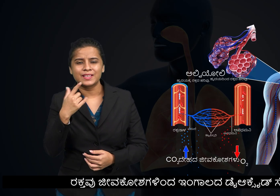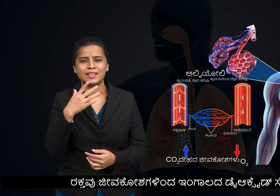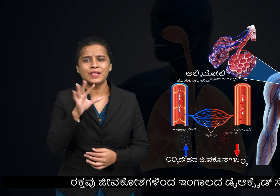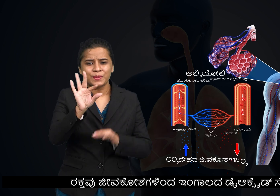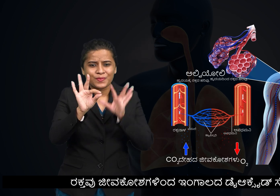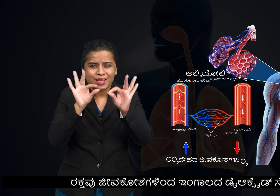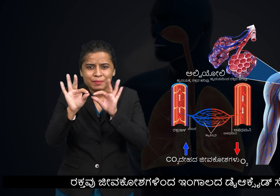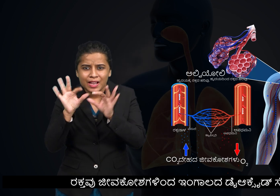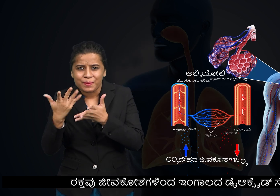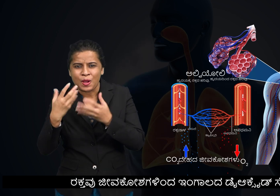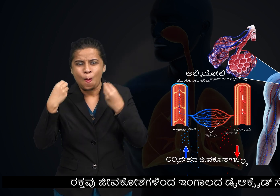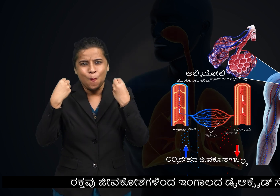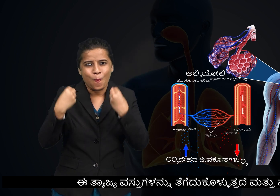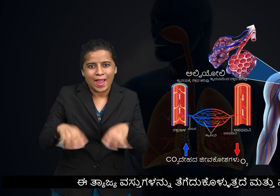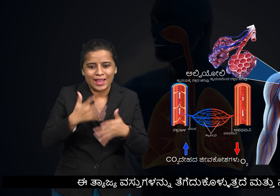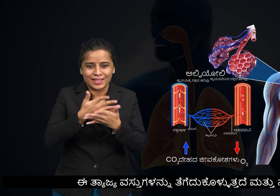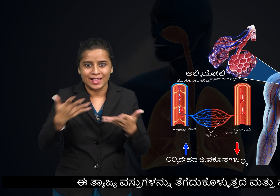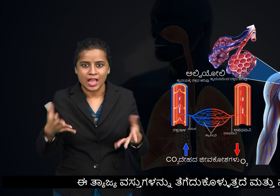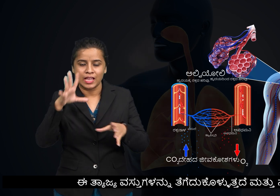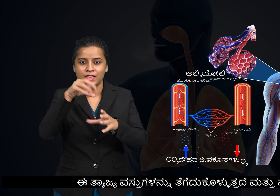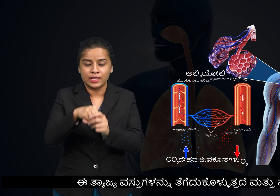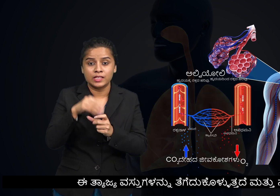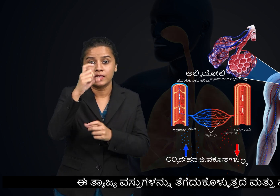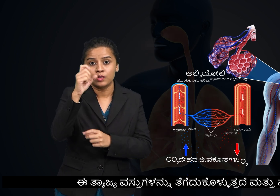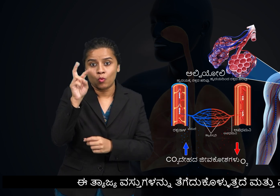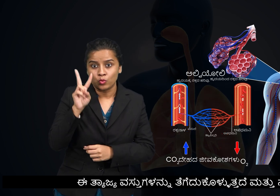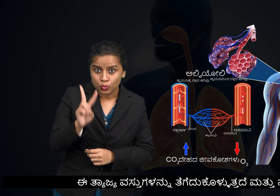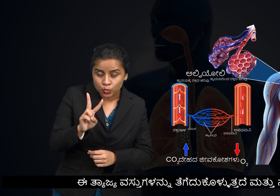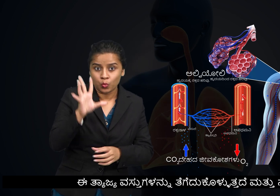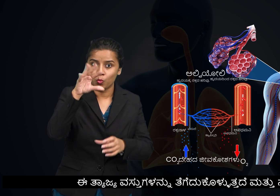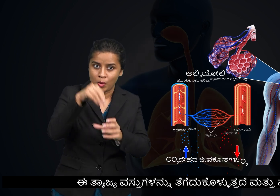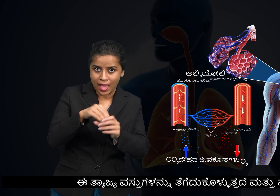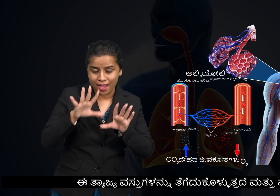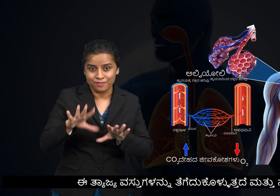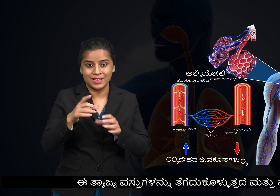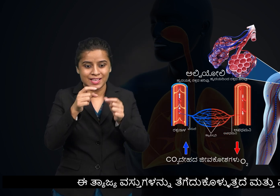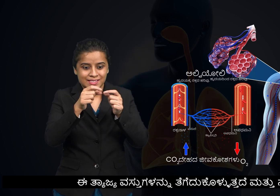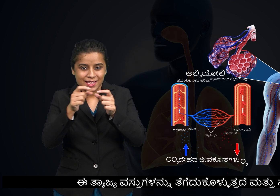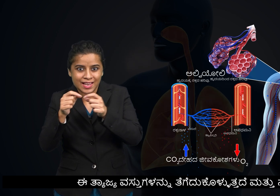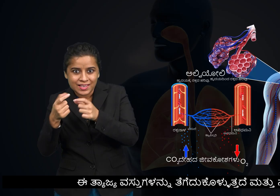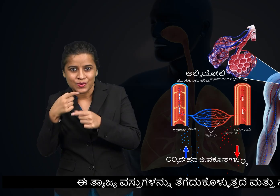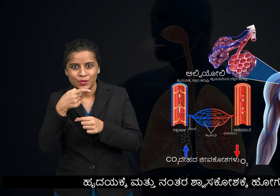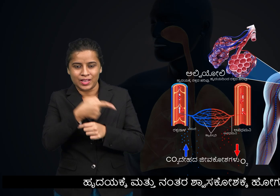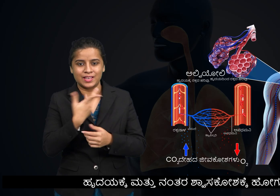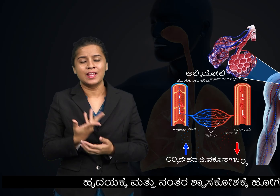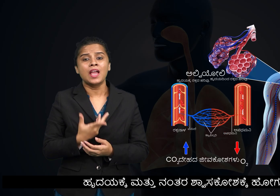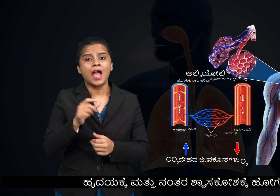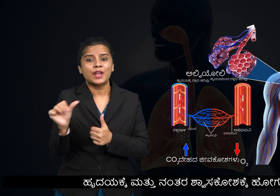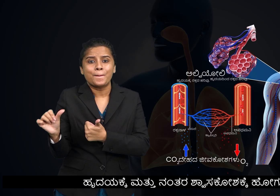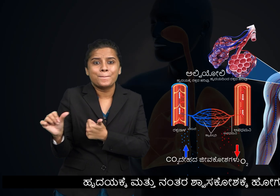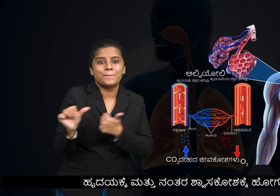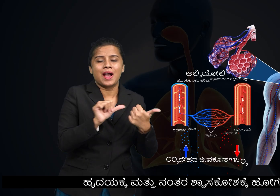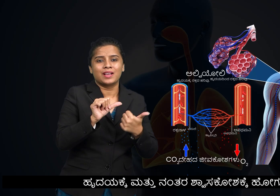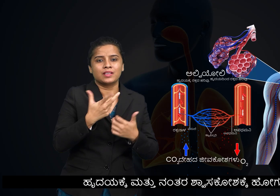ಇಂಗಾಲದ ಡೈಆಕ್ಸೈಡ್ ಸೇರಿದಂತೆ ಈ ತ್ಯಾಜ್ಯ ವಸ್ತುಗಳನ್ನು ತೆಗೆದುಕೊಳ್ಳುತ್ತದೆ ಮತ್ತು ನಂತರ ಹೃದಯಕ್ಕೆ